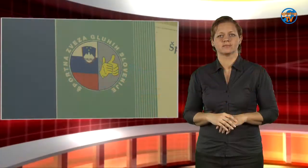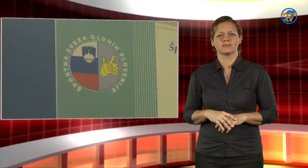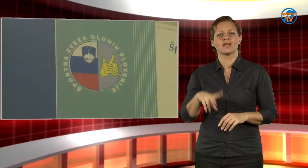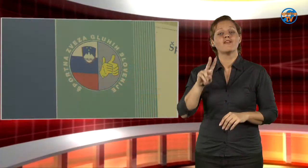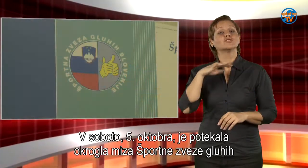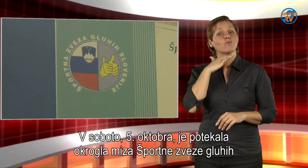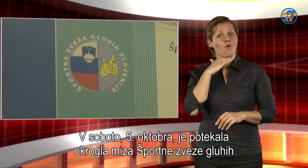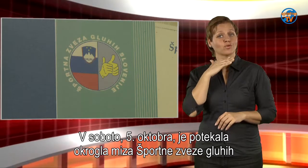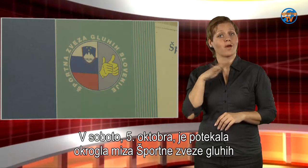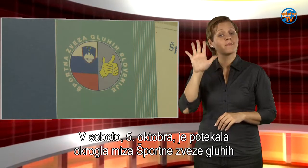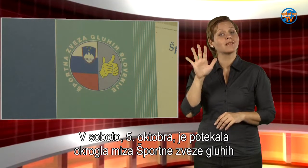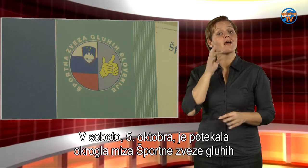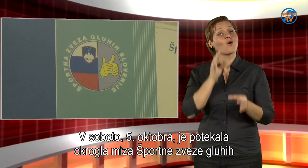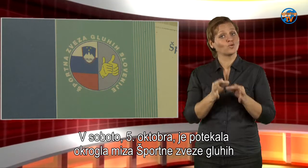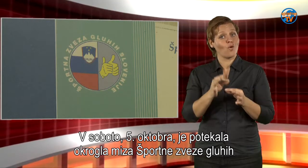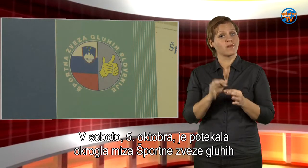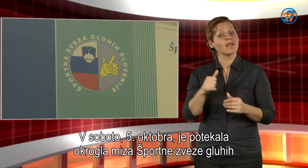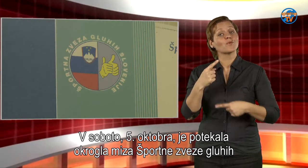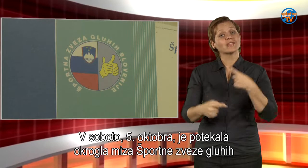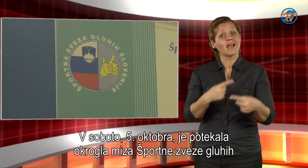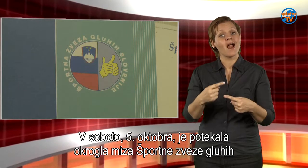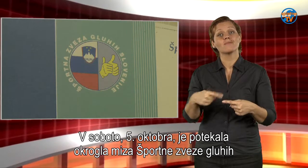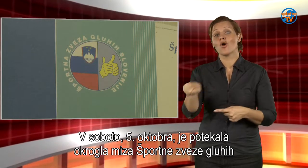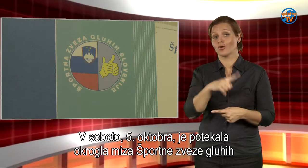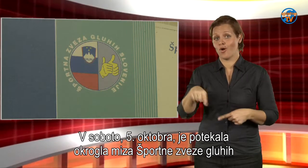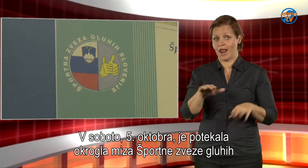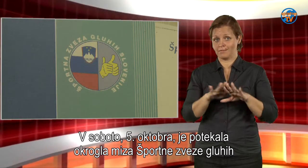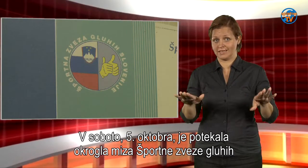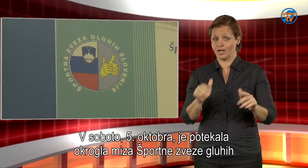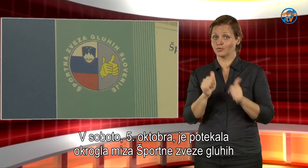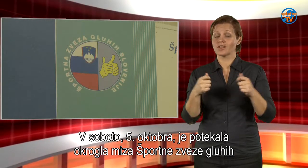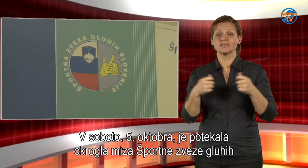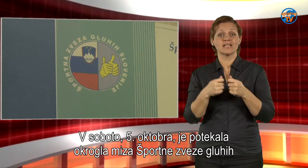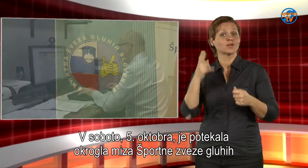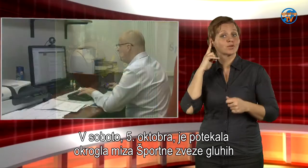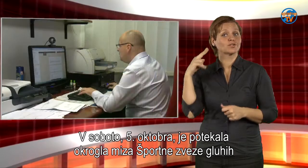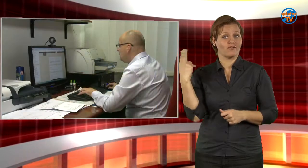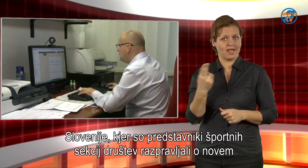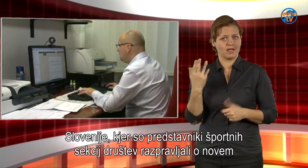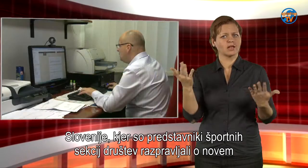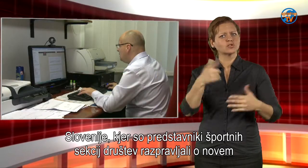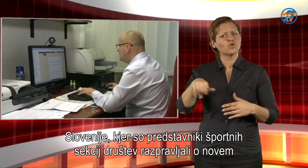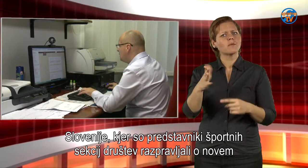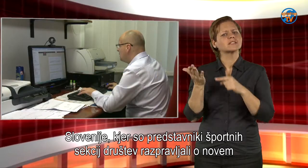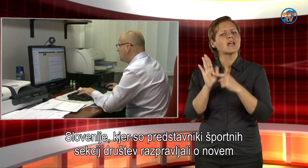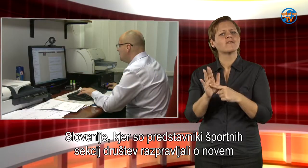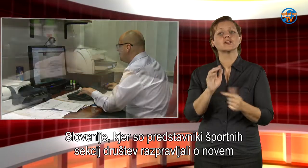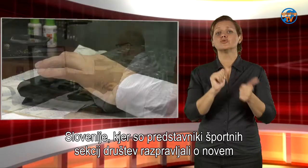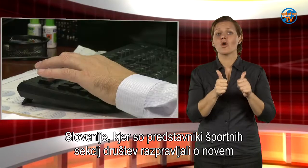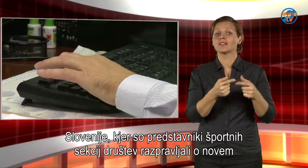V soboto 5. oktobra je potekala okrogla miza Športne zveze gluhih Slovenije, kjer so predstavniki športnih